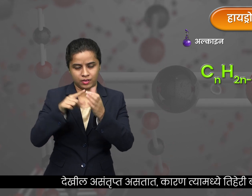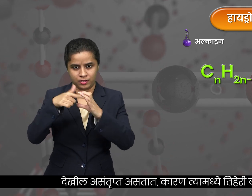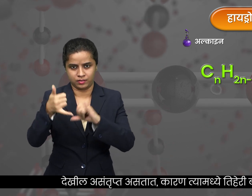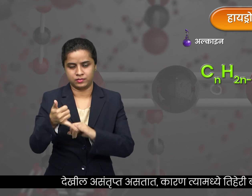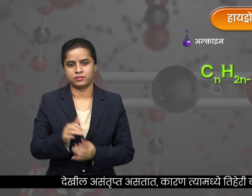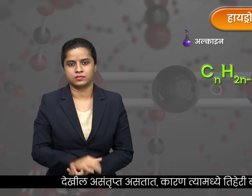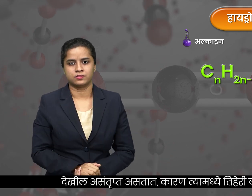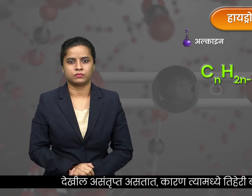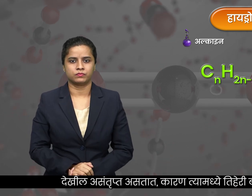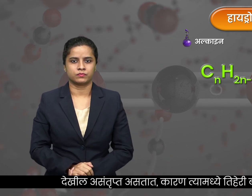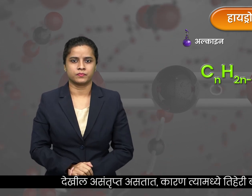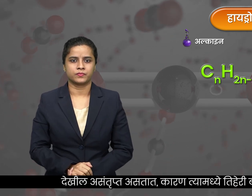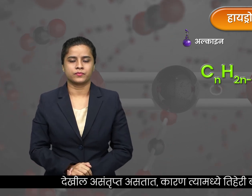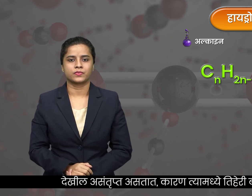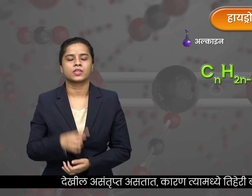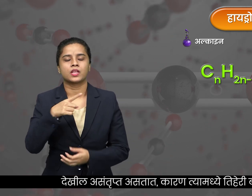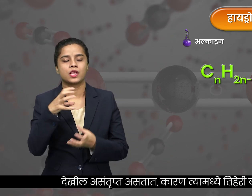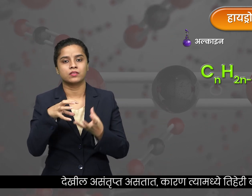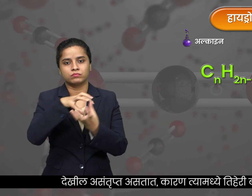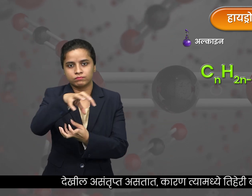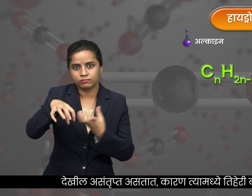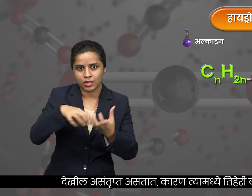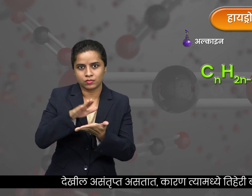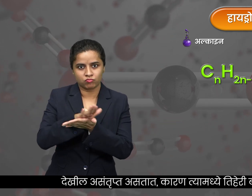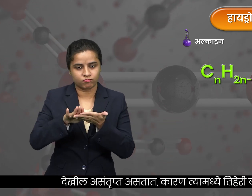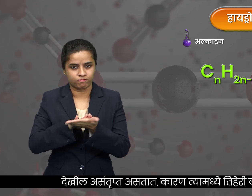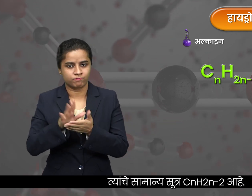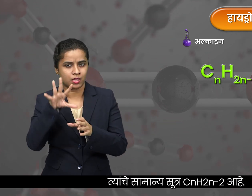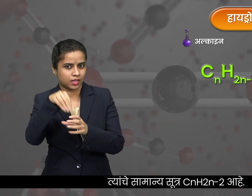हे देखील असंतृप्त असतात कारण